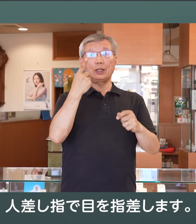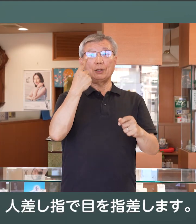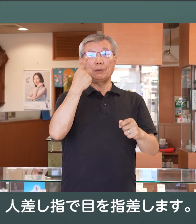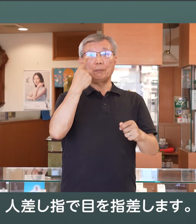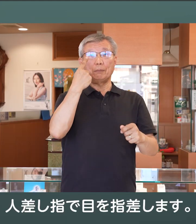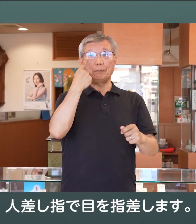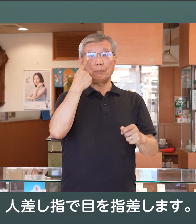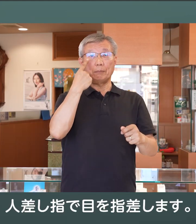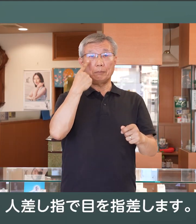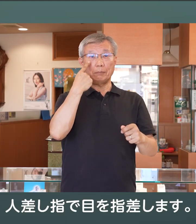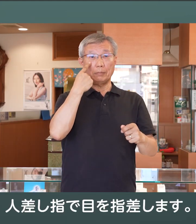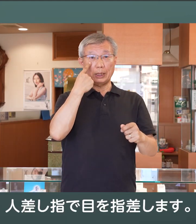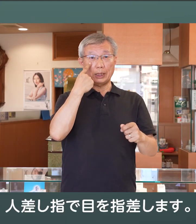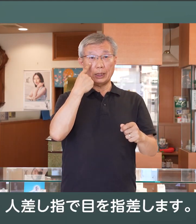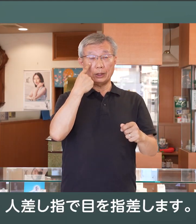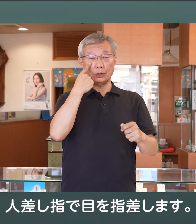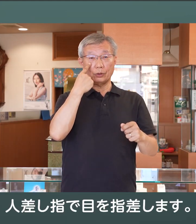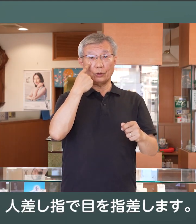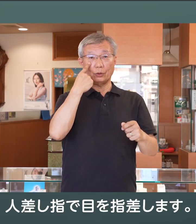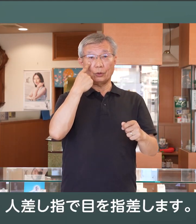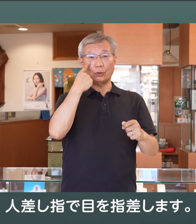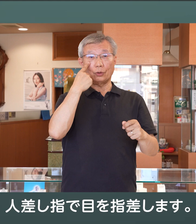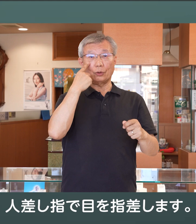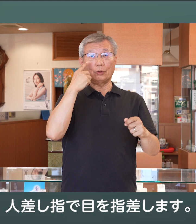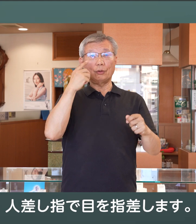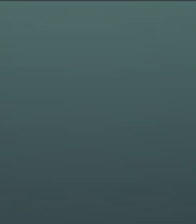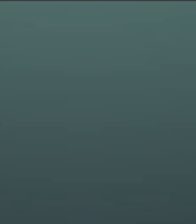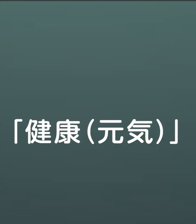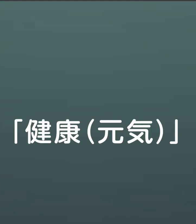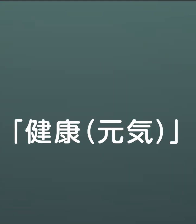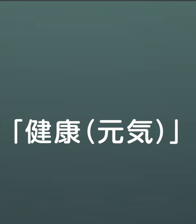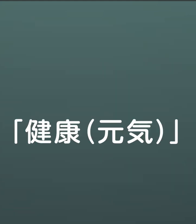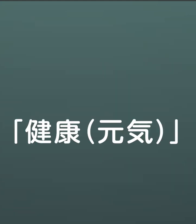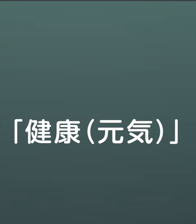人差し指で目を指さします。